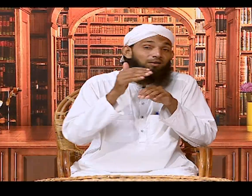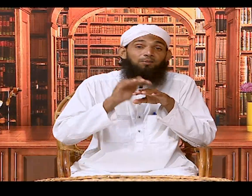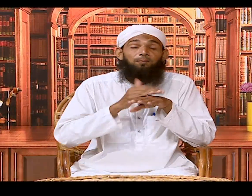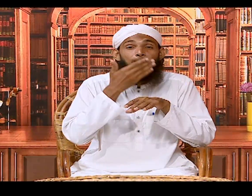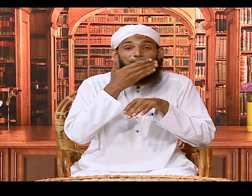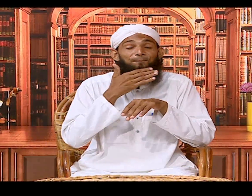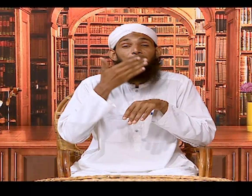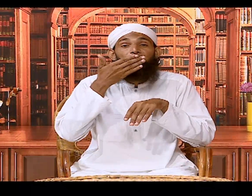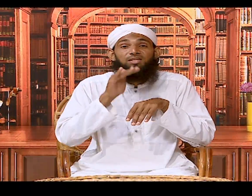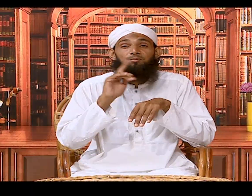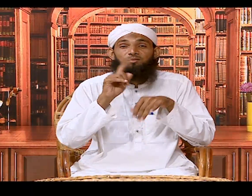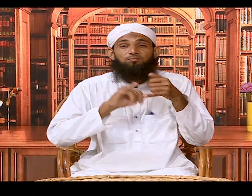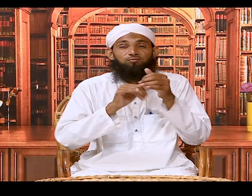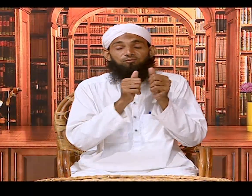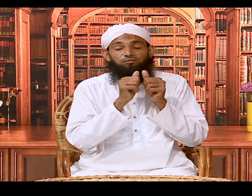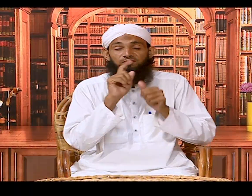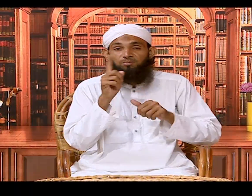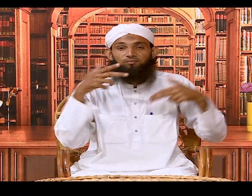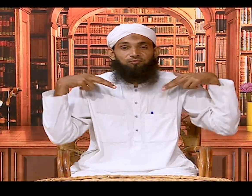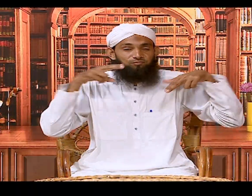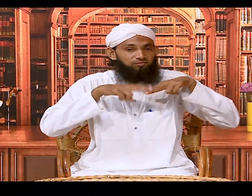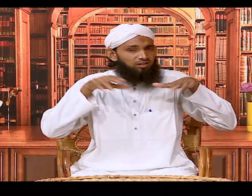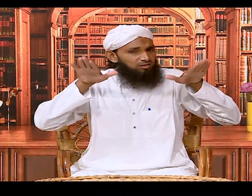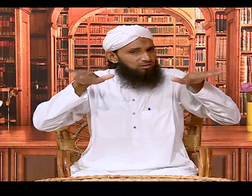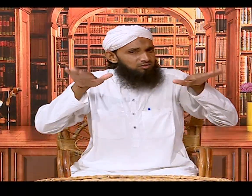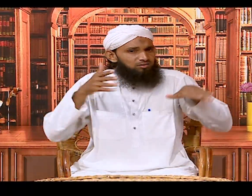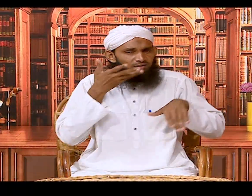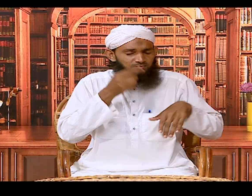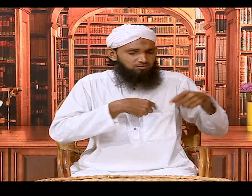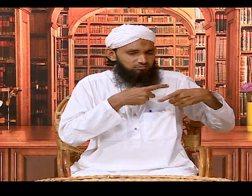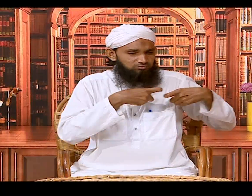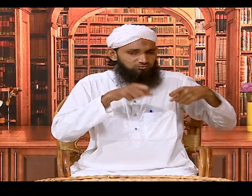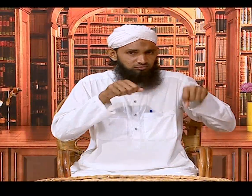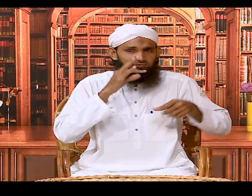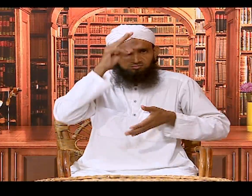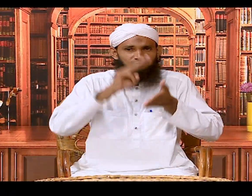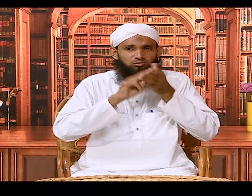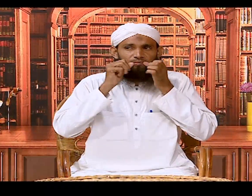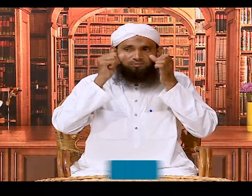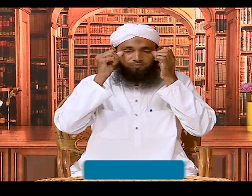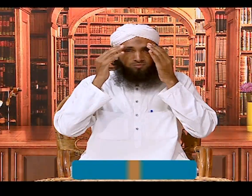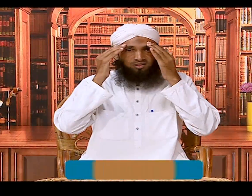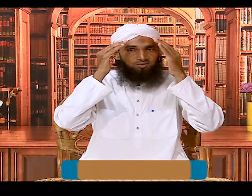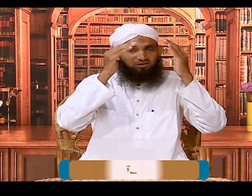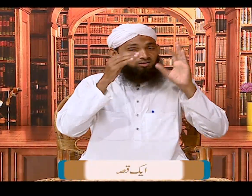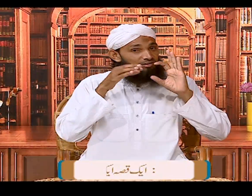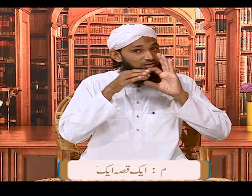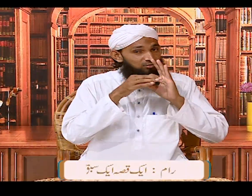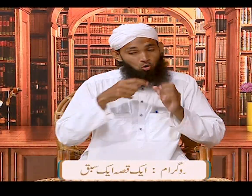کہتے ہیں۔ گویا فرشتوں کا بھی یہی عقیدہ ہے کہ سرور دو عالم نور مجسم صلی اللہ علیہ